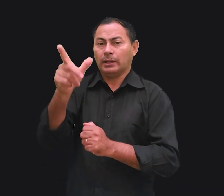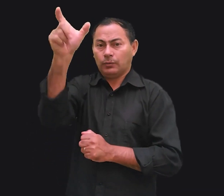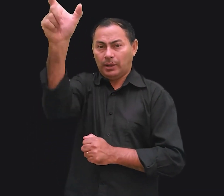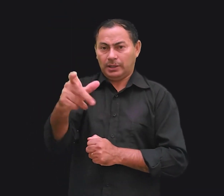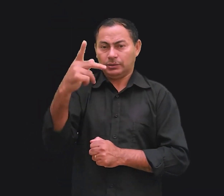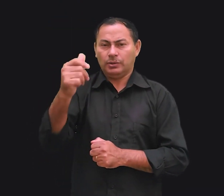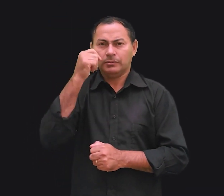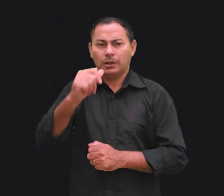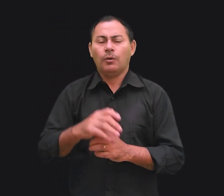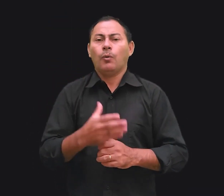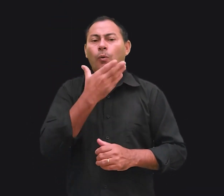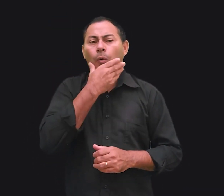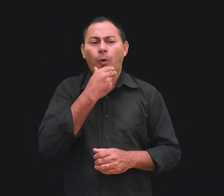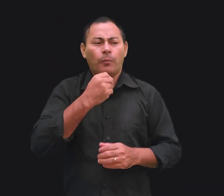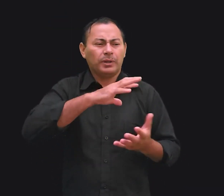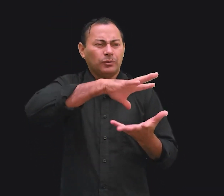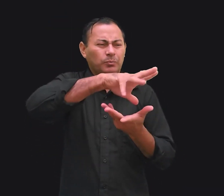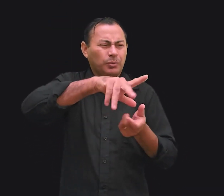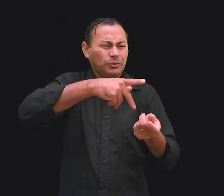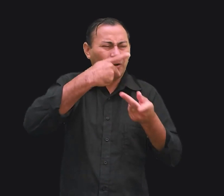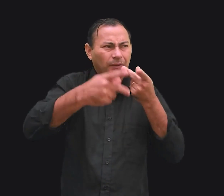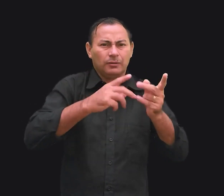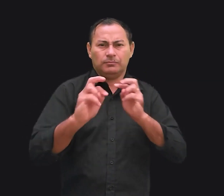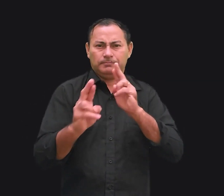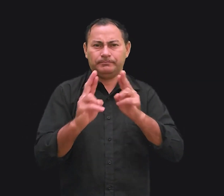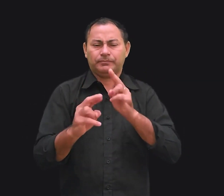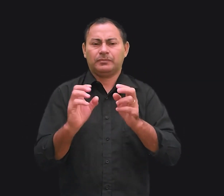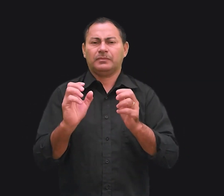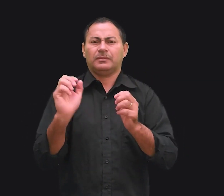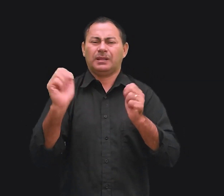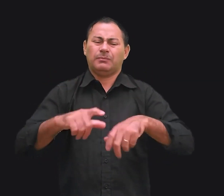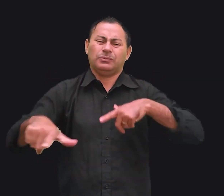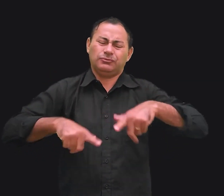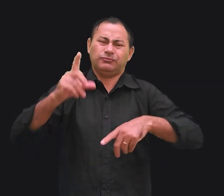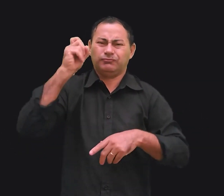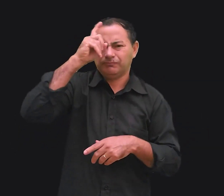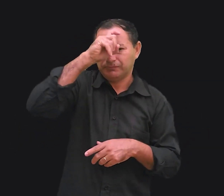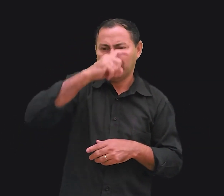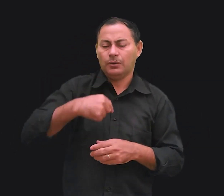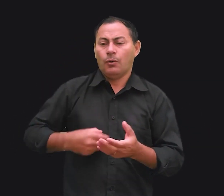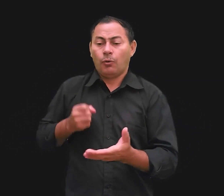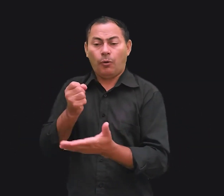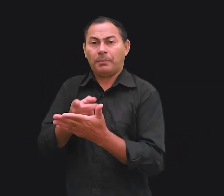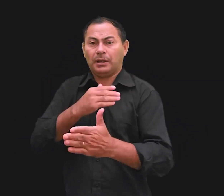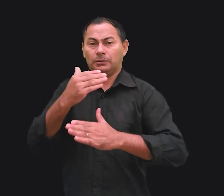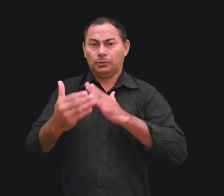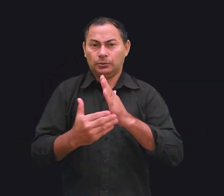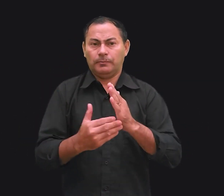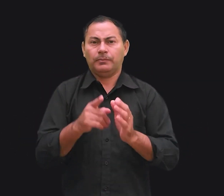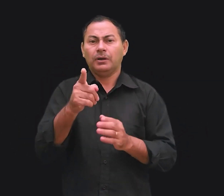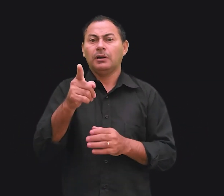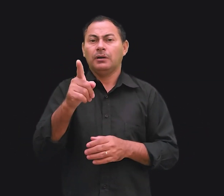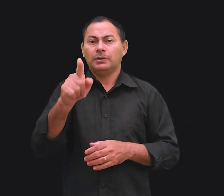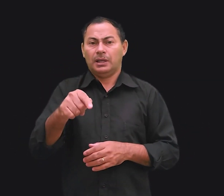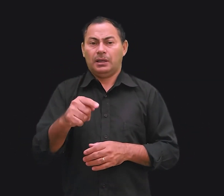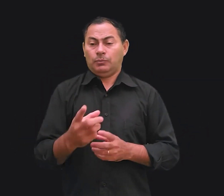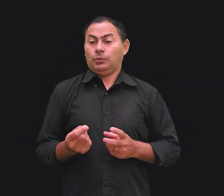com ela. Um homem do mundo pode dizer, um relacionamento dá muito trabalho, vou comprar tudo isso. Se você fosse